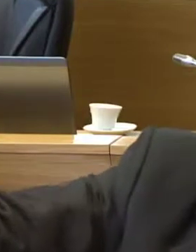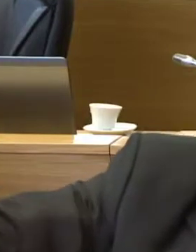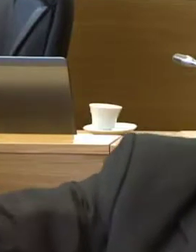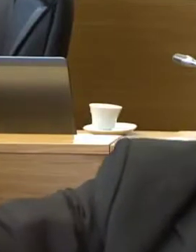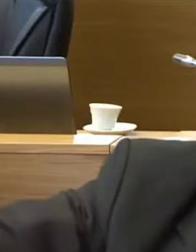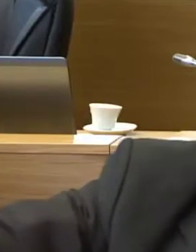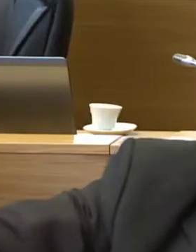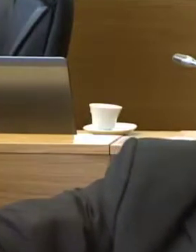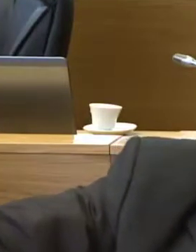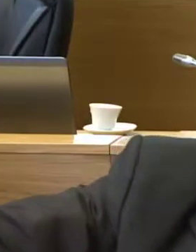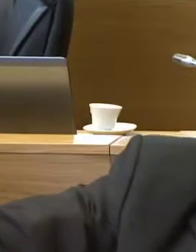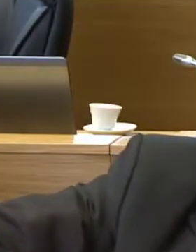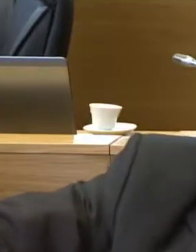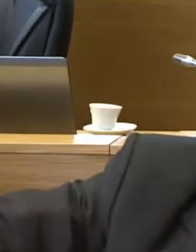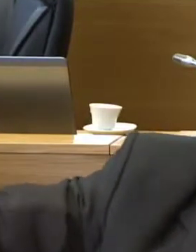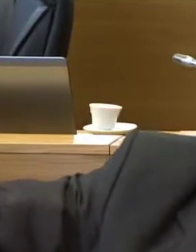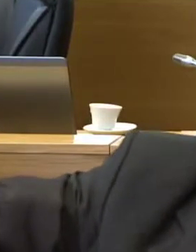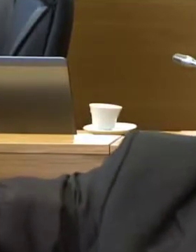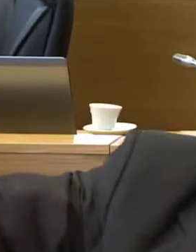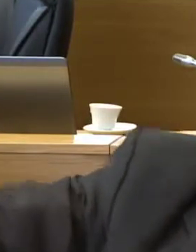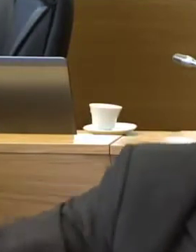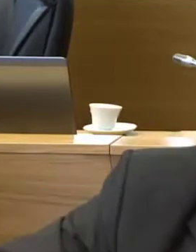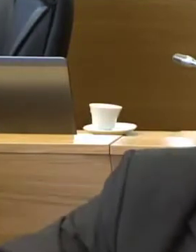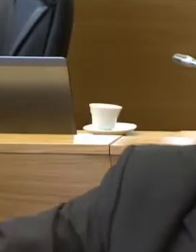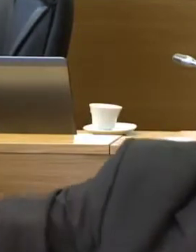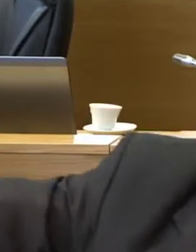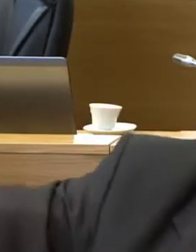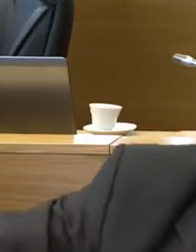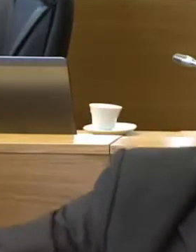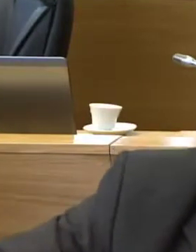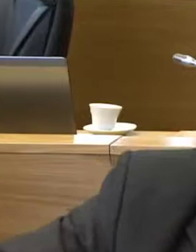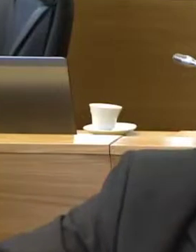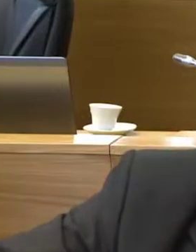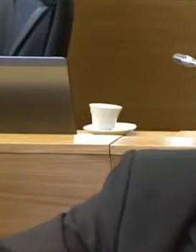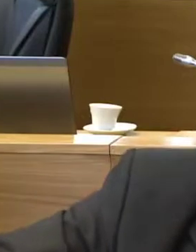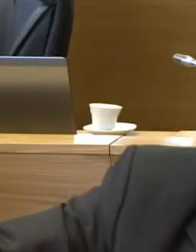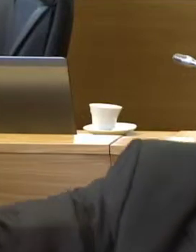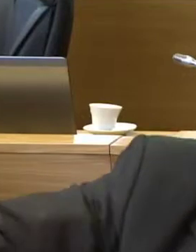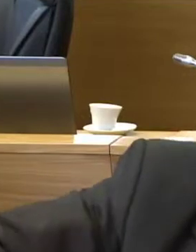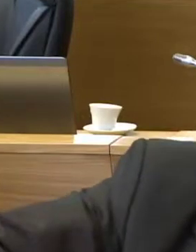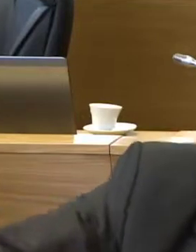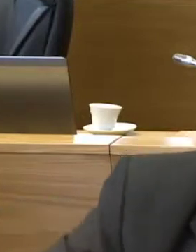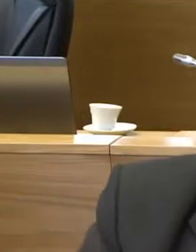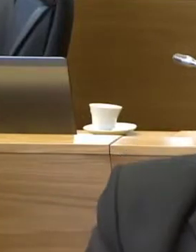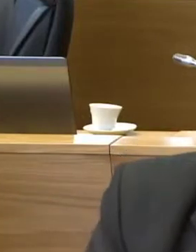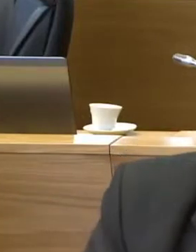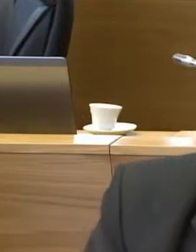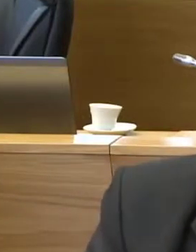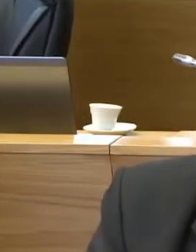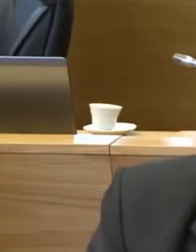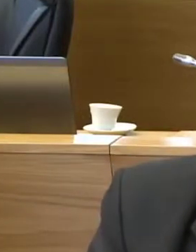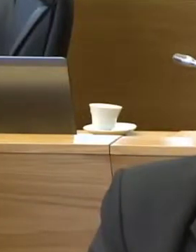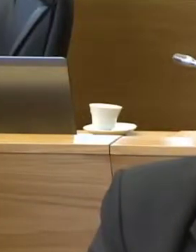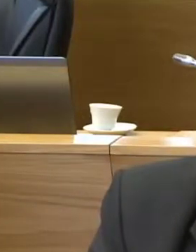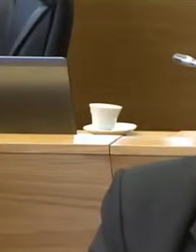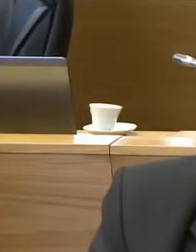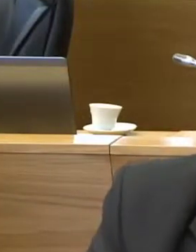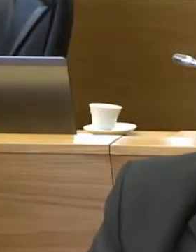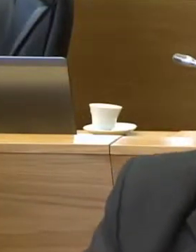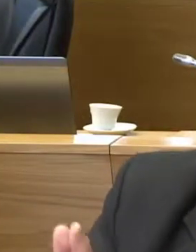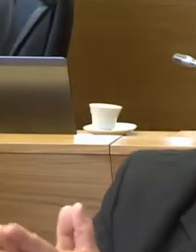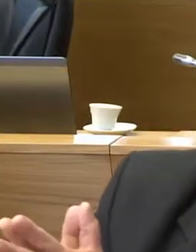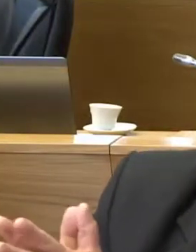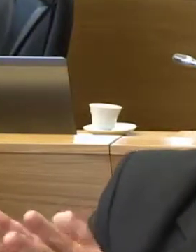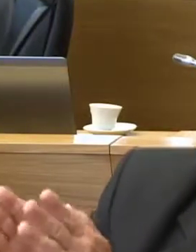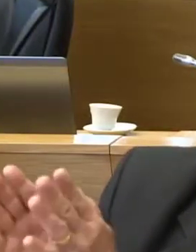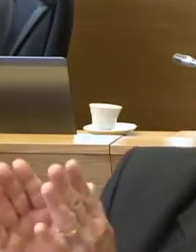só rodam 10 anos. Já tem em Minas Gerais, já tem em Pernambuco, já tem, não sei, em outros estados. No Maranhão, não sei se tem essa lei que